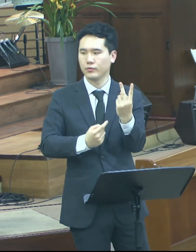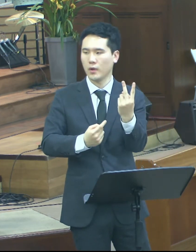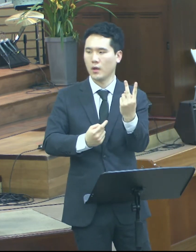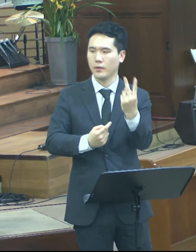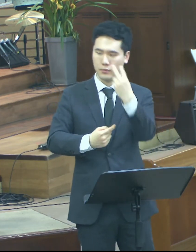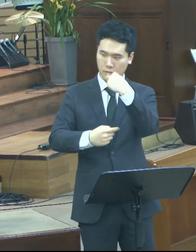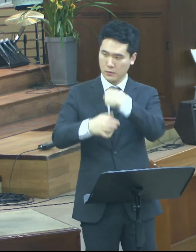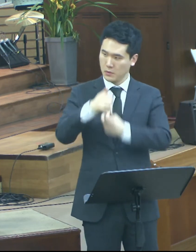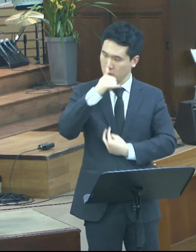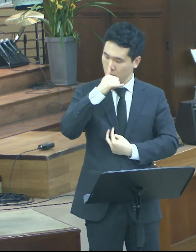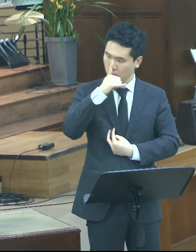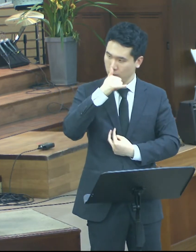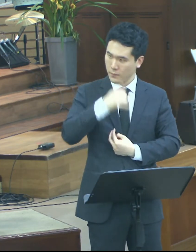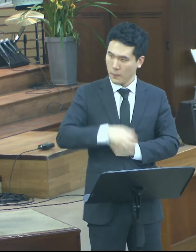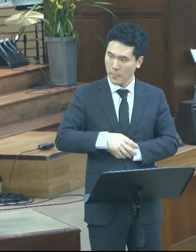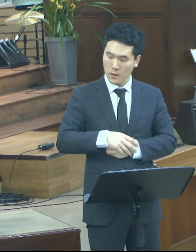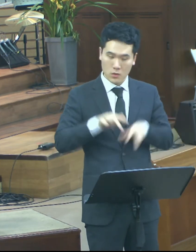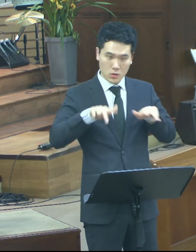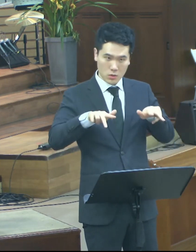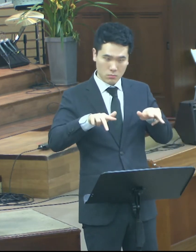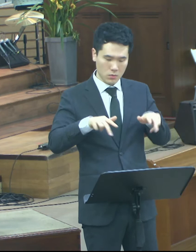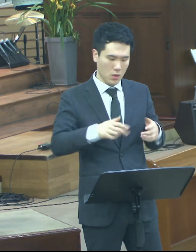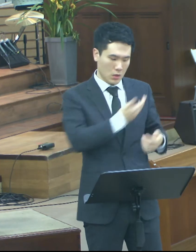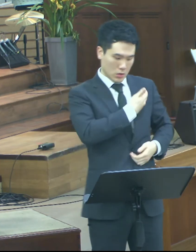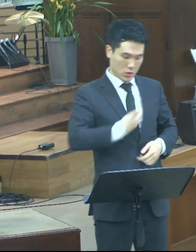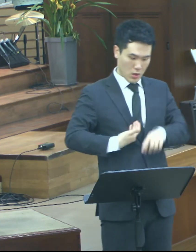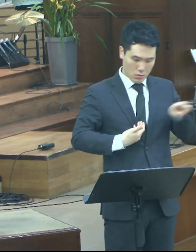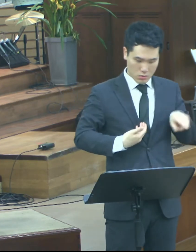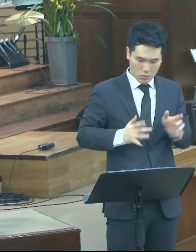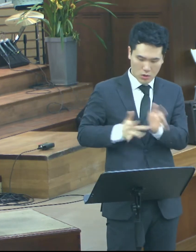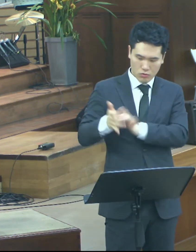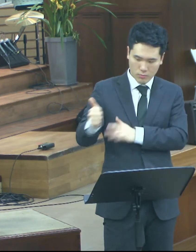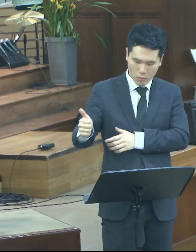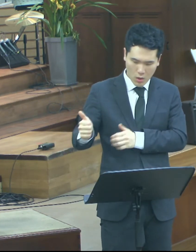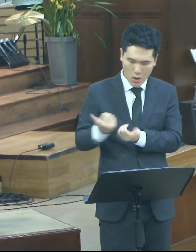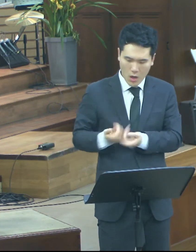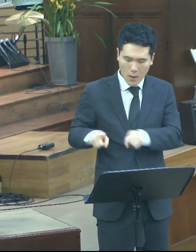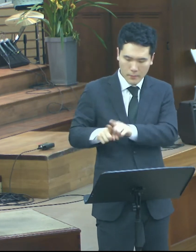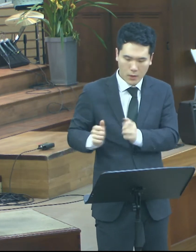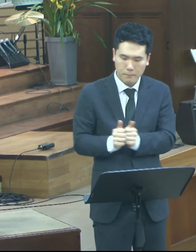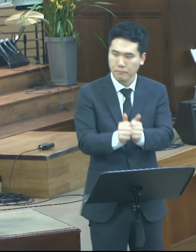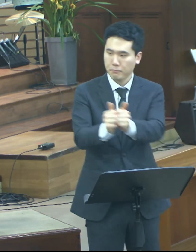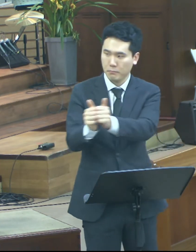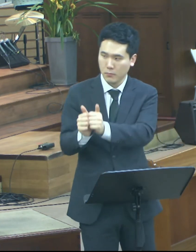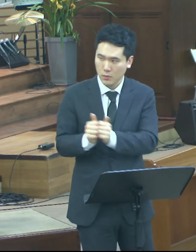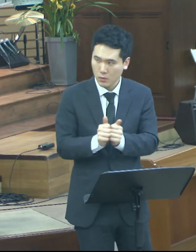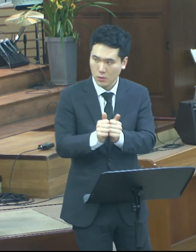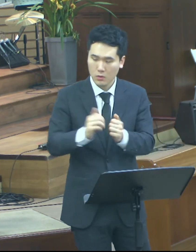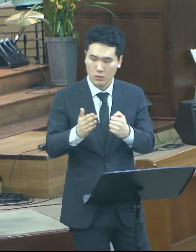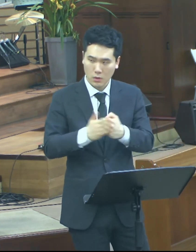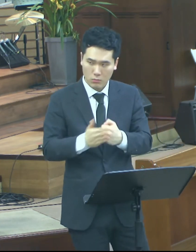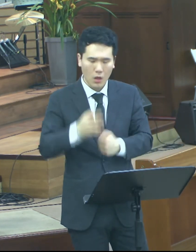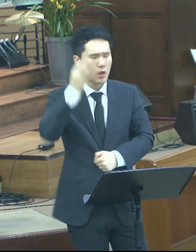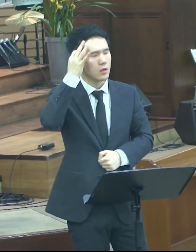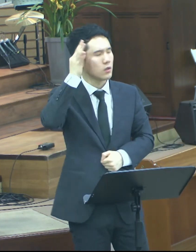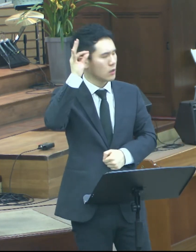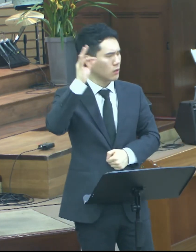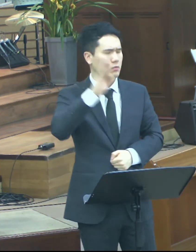깨달아야 돼요. 방향이 같으니까. 근데 못 깨달아요. 생각이 다른 쪽으로 가 있기 때문에 그렇죠.